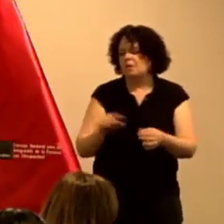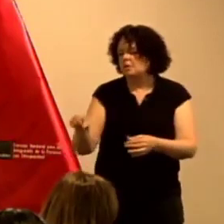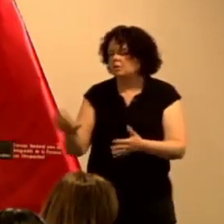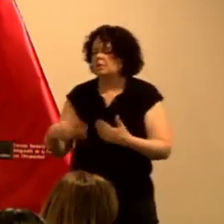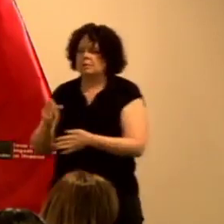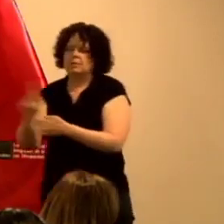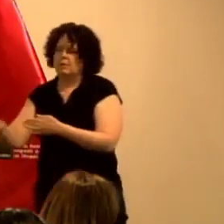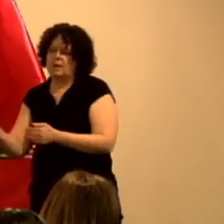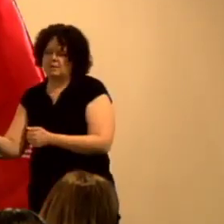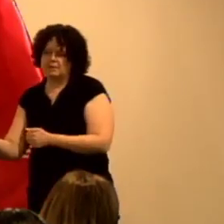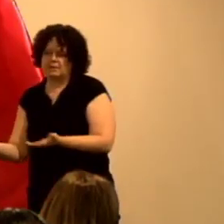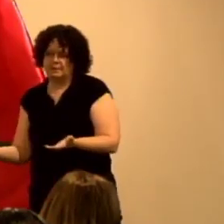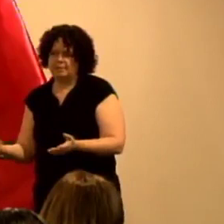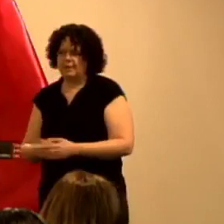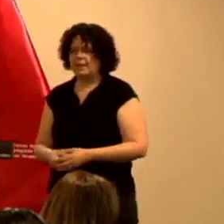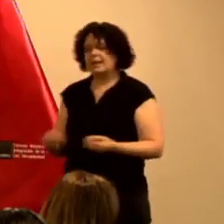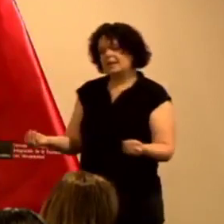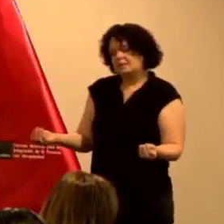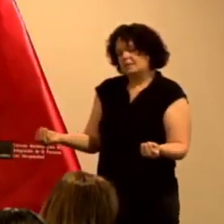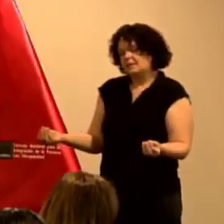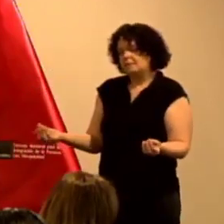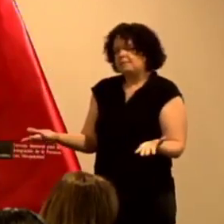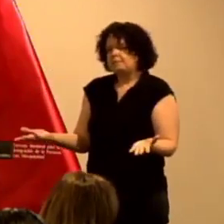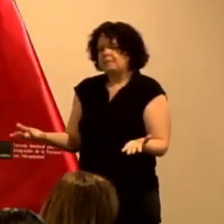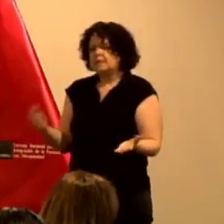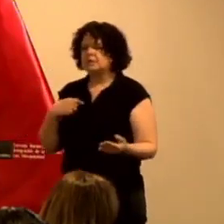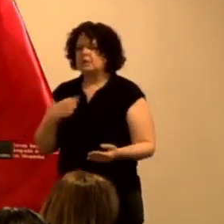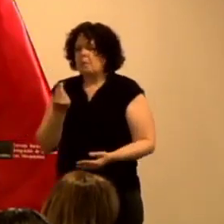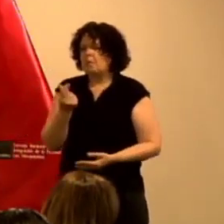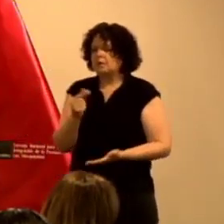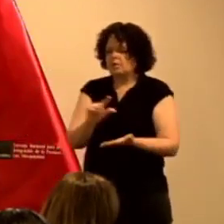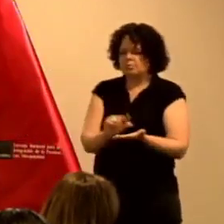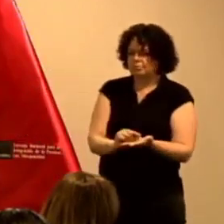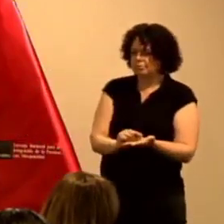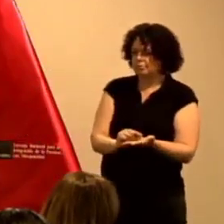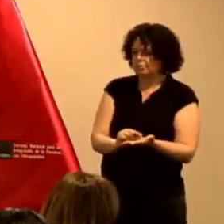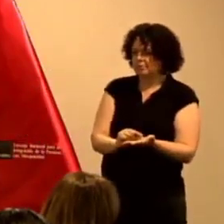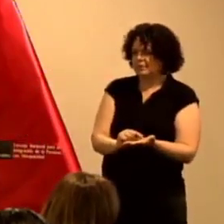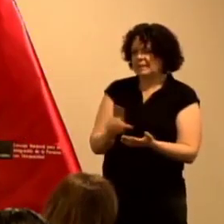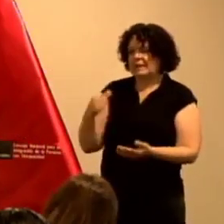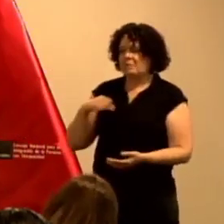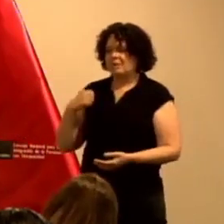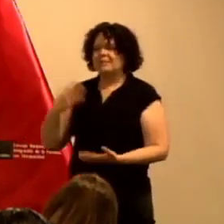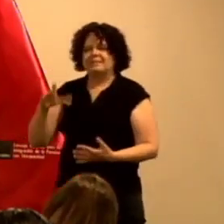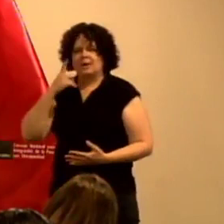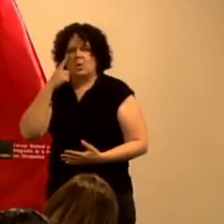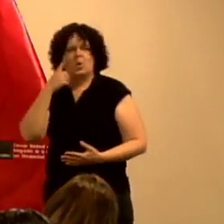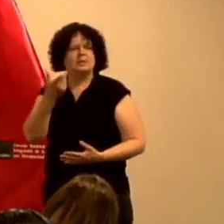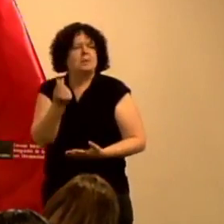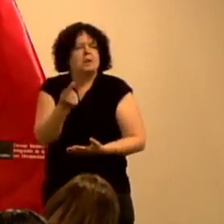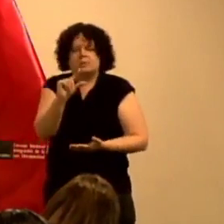Y esto definitivamente va a generar tomas de decisiones. Si tengo pocos presupuestos, y las municipalidades lo saben, entonces